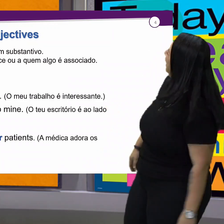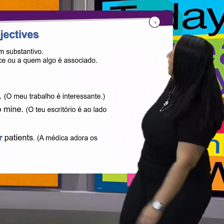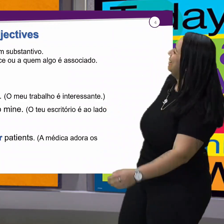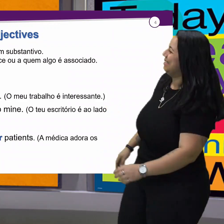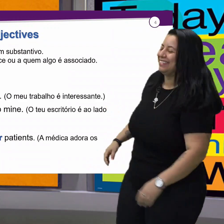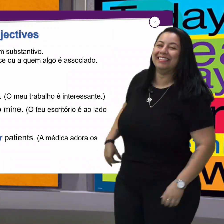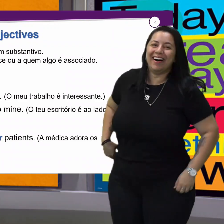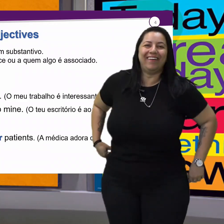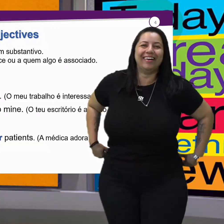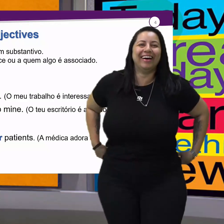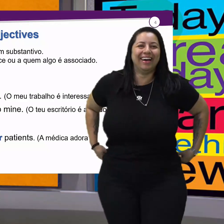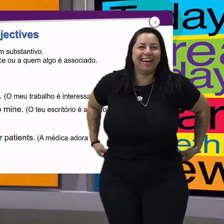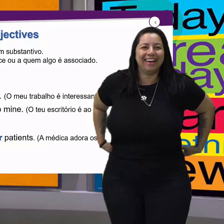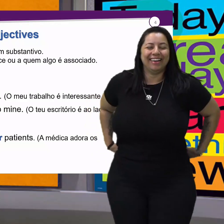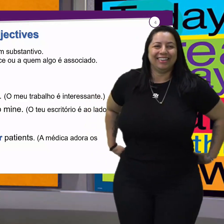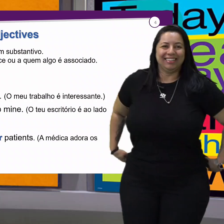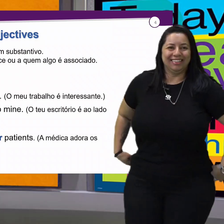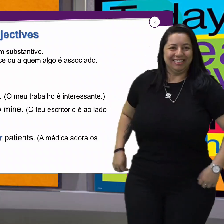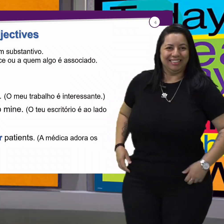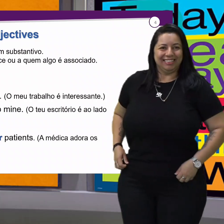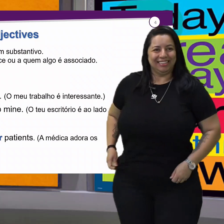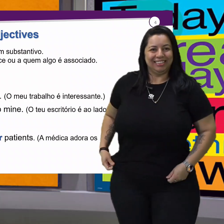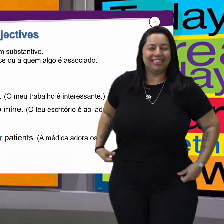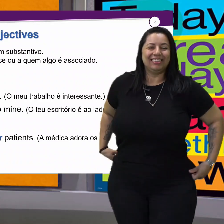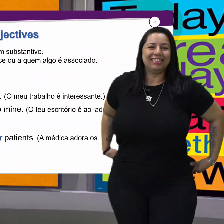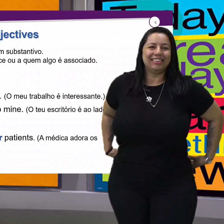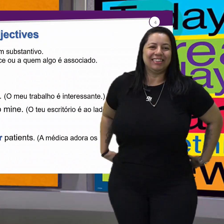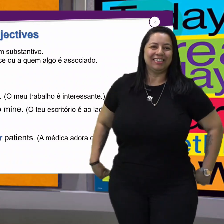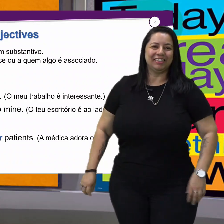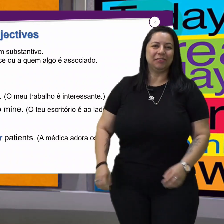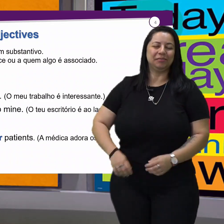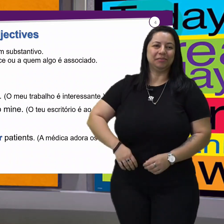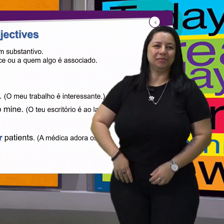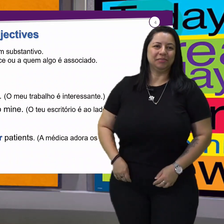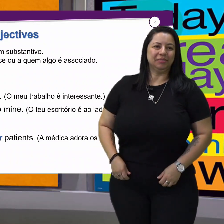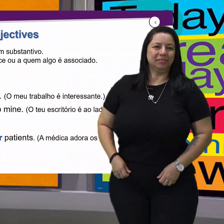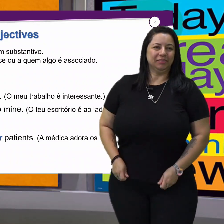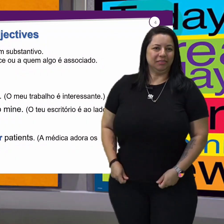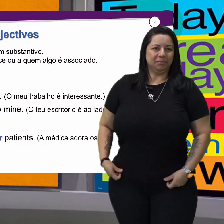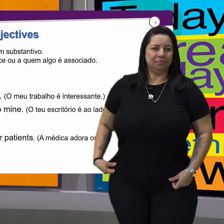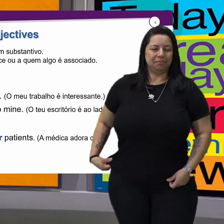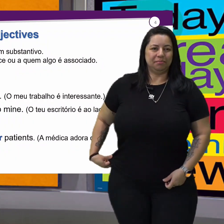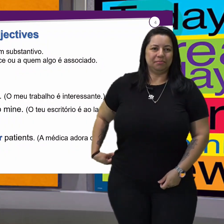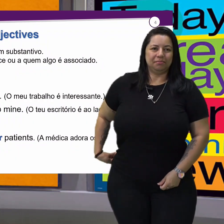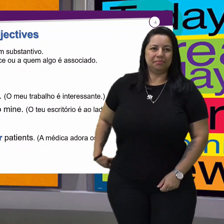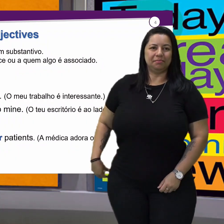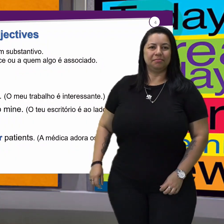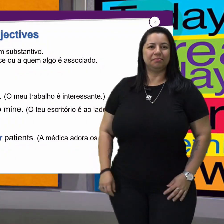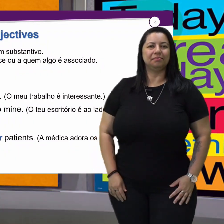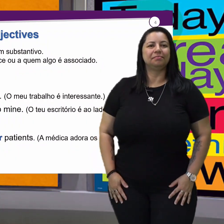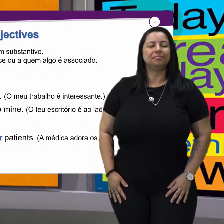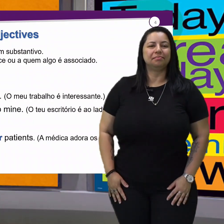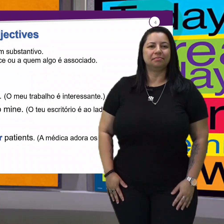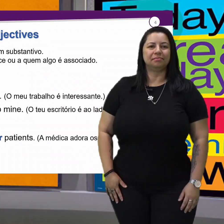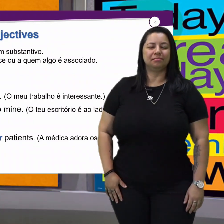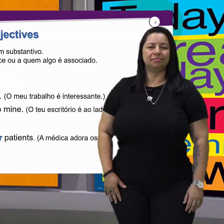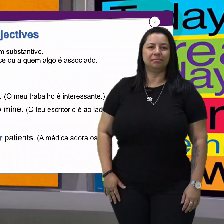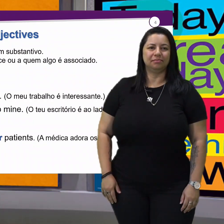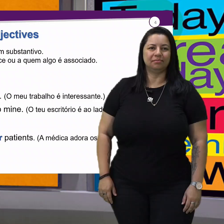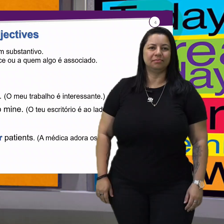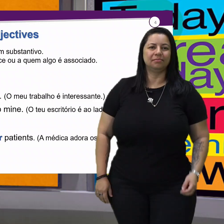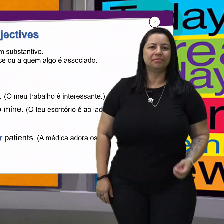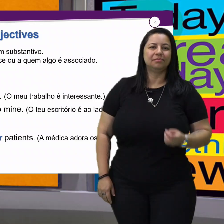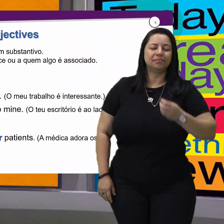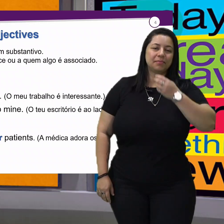faz. Não tem distinção de gênero, né? Profissão não tem. Algumas das profissões você não tem distinção de gênero. Algumas, não são todas. Então, doctor vai ser